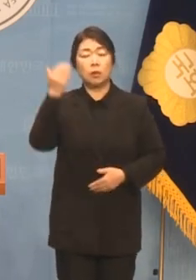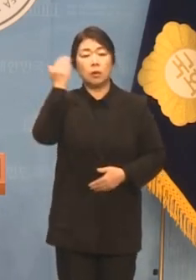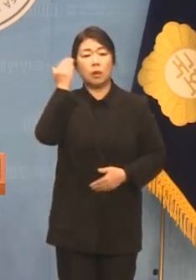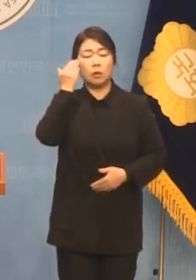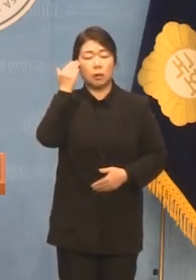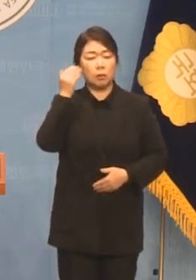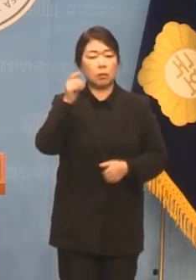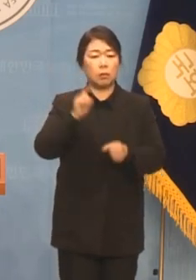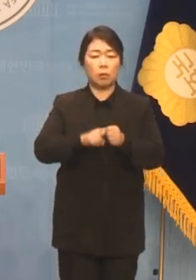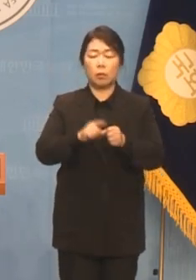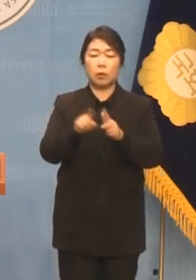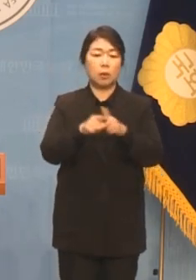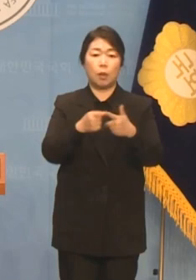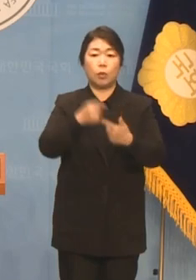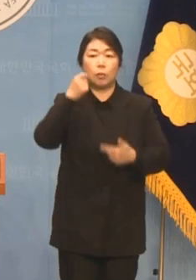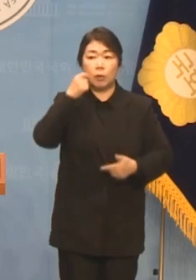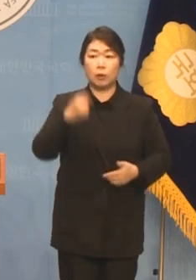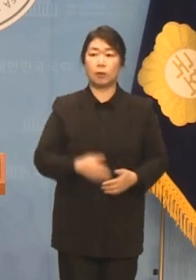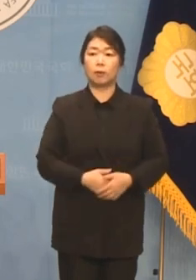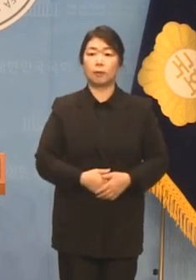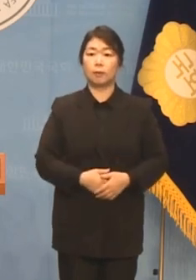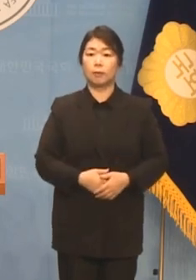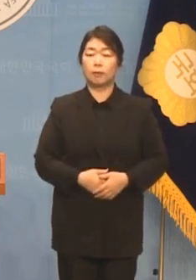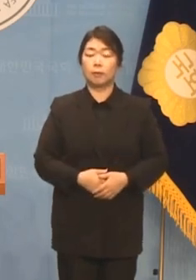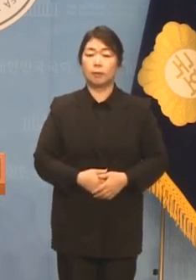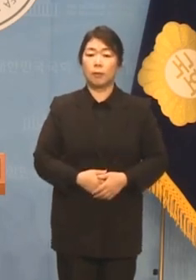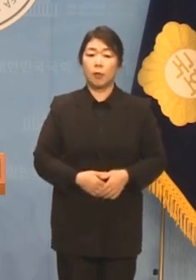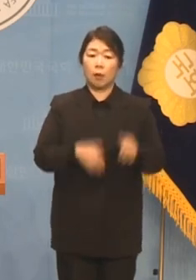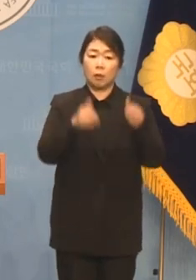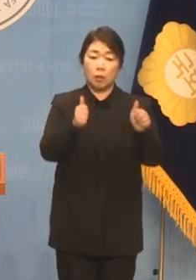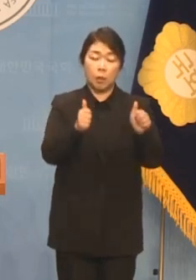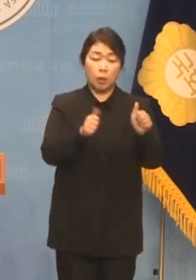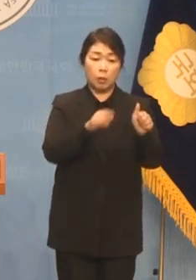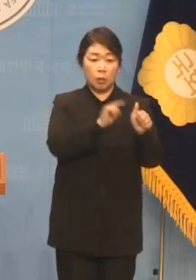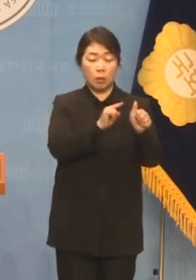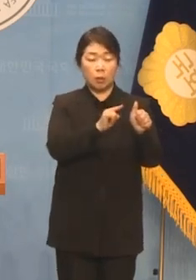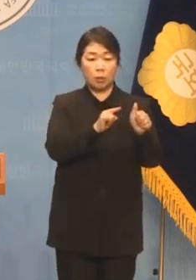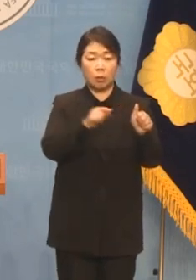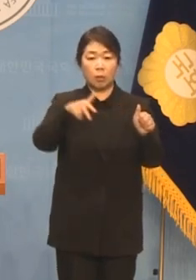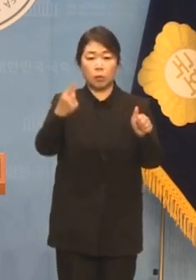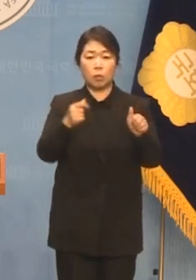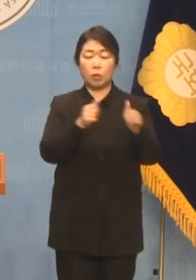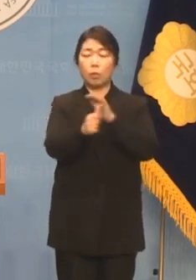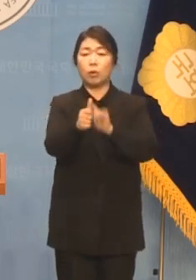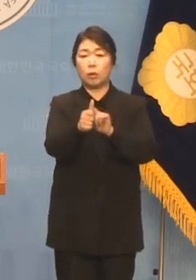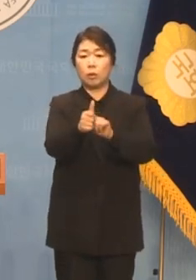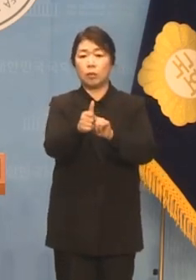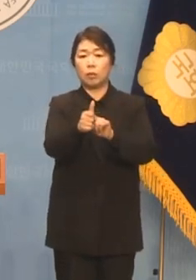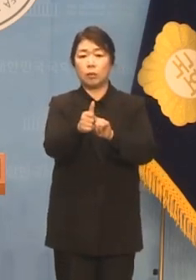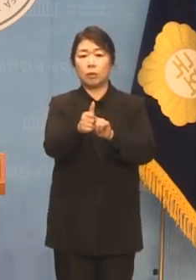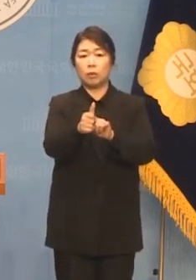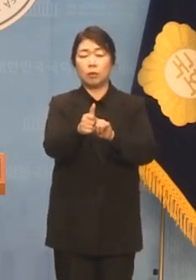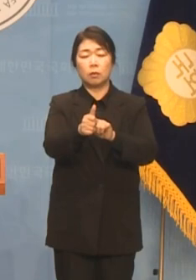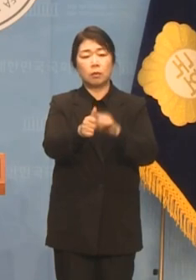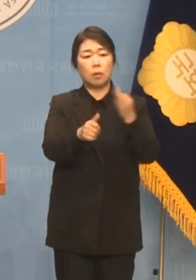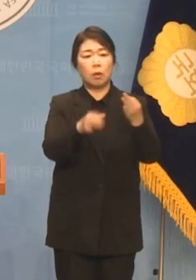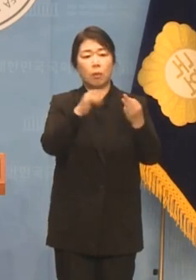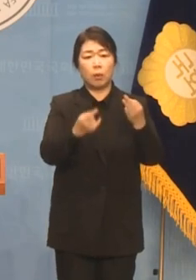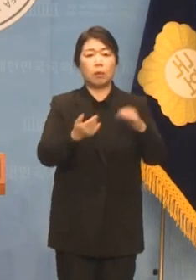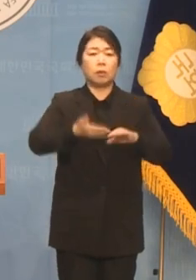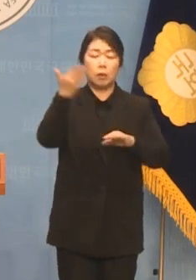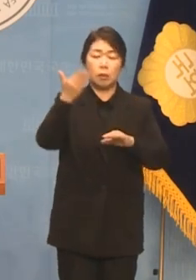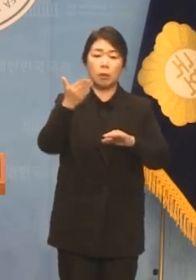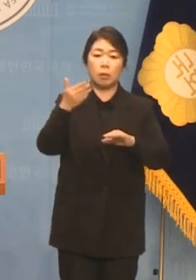이해되지 않습니다 재판에서 조 대표님은 14명 이상 정경심 전 교수님은